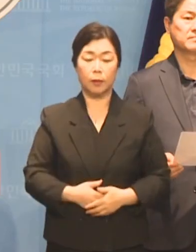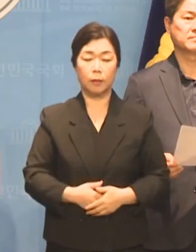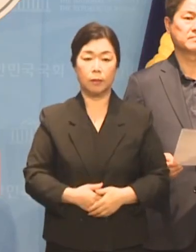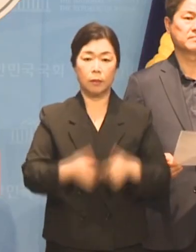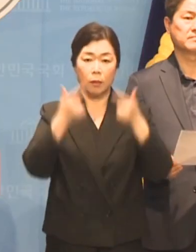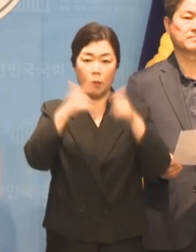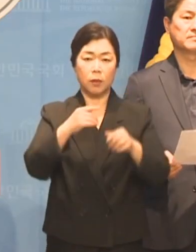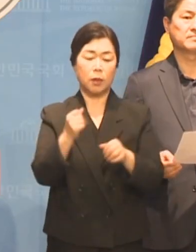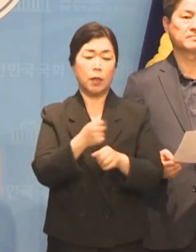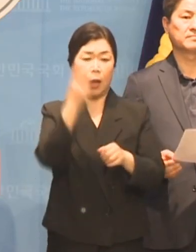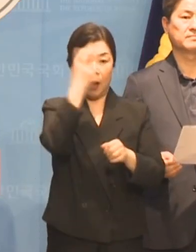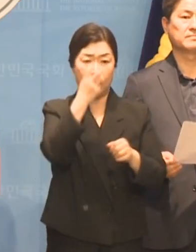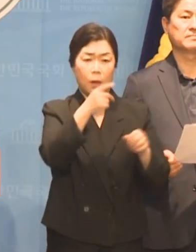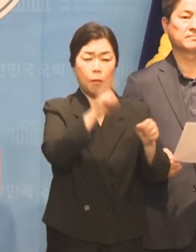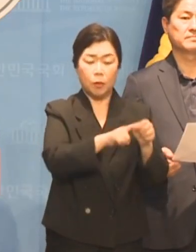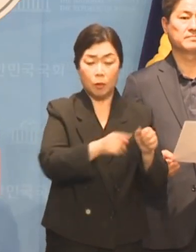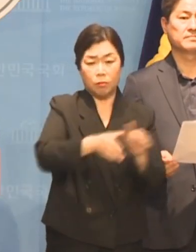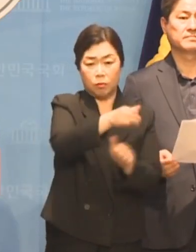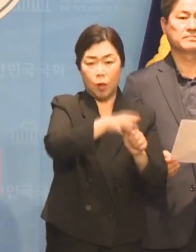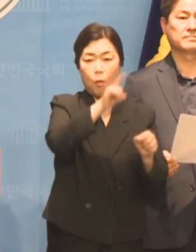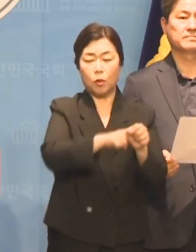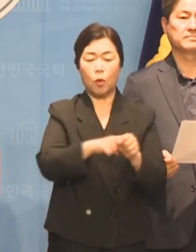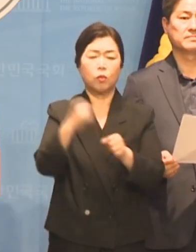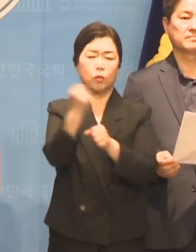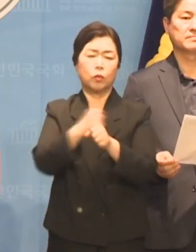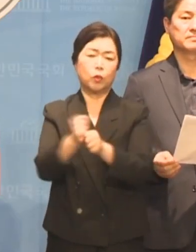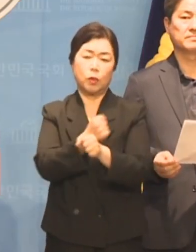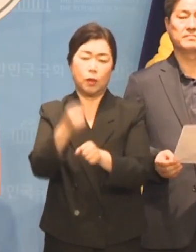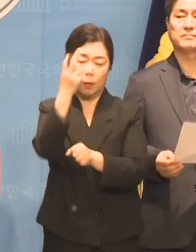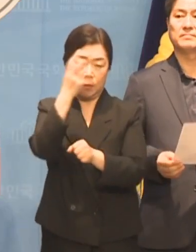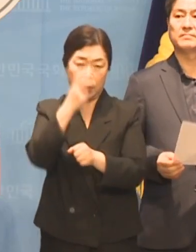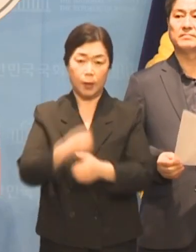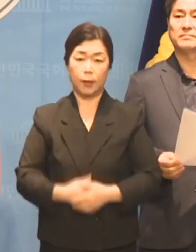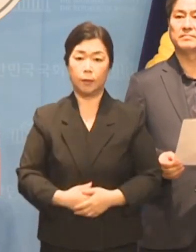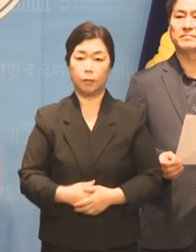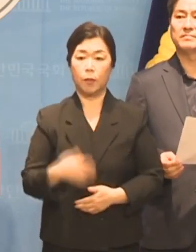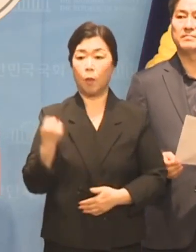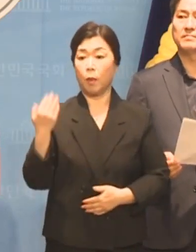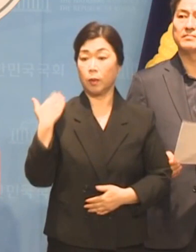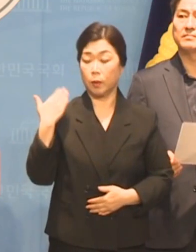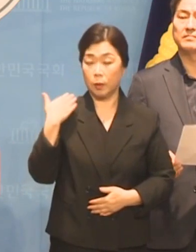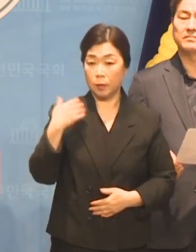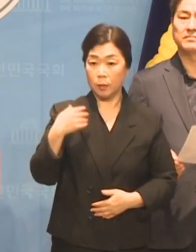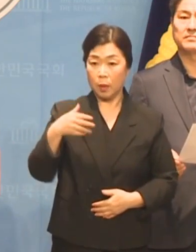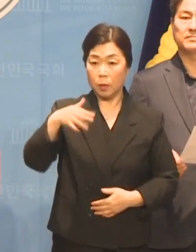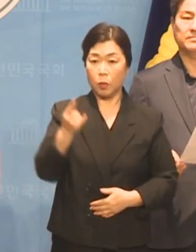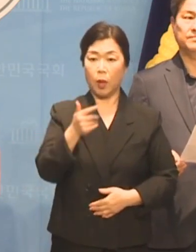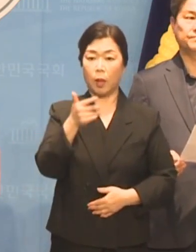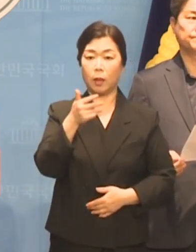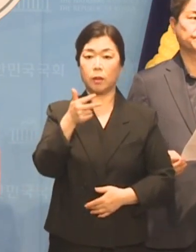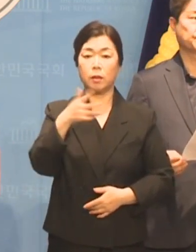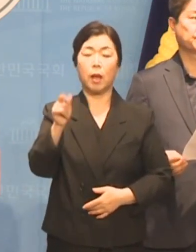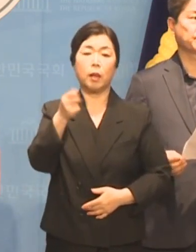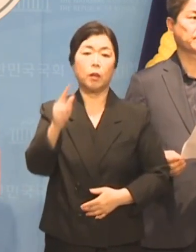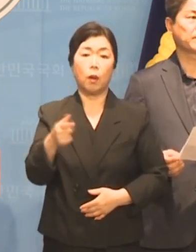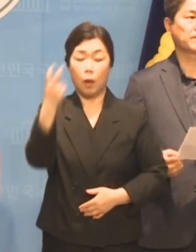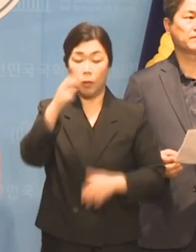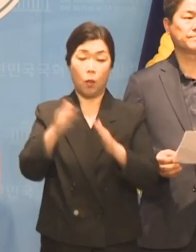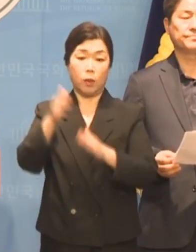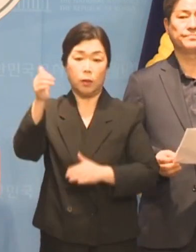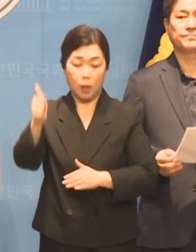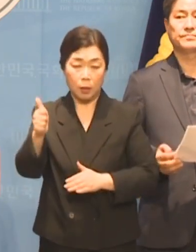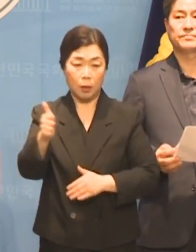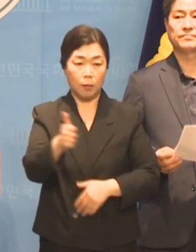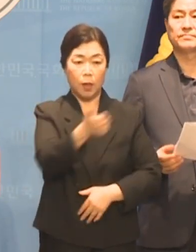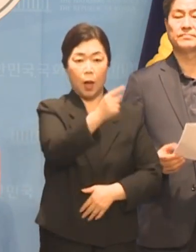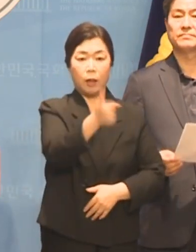조작 감사입니다. 얼마 전 업무에 복귀한 최재 감사원장은 한남동 관저